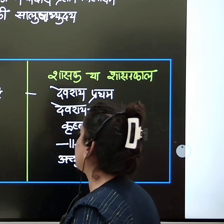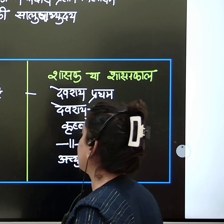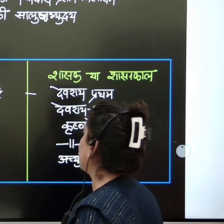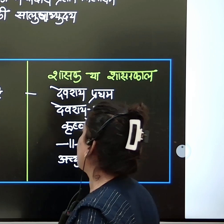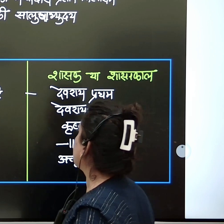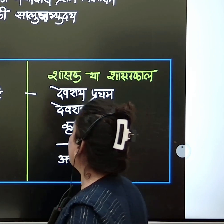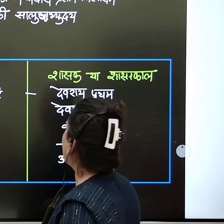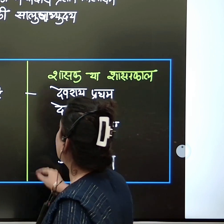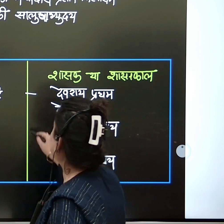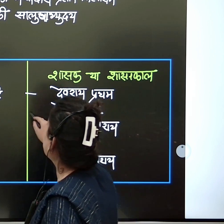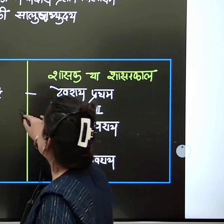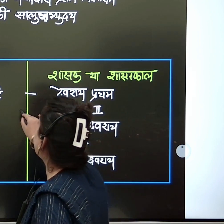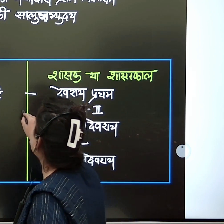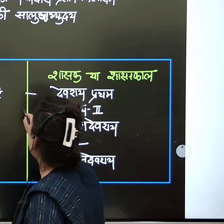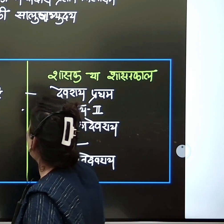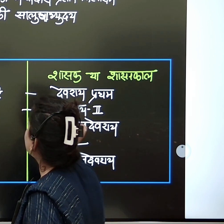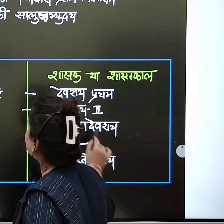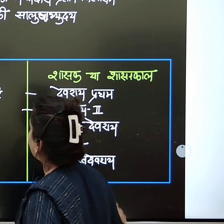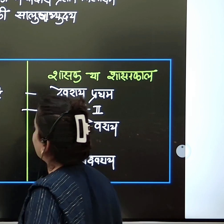अब्दुल रज्जाक, ये आए थे